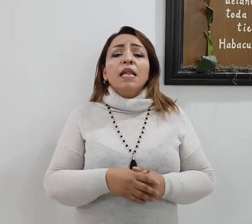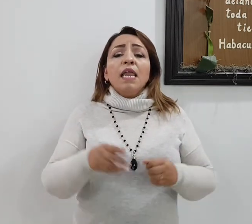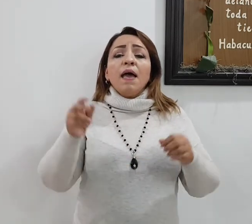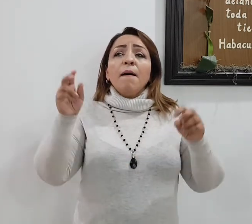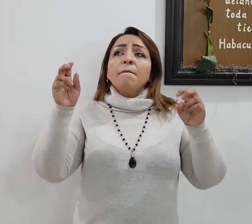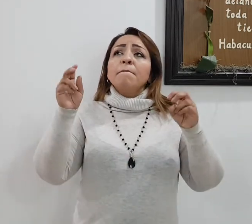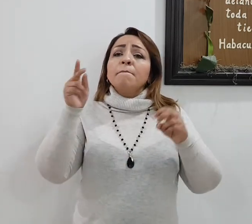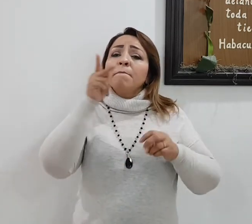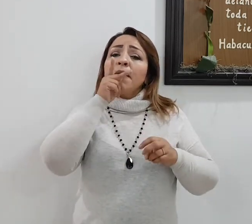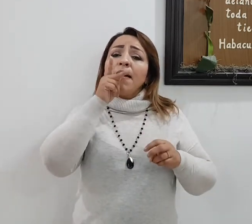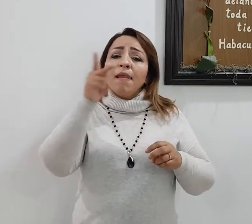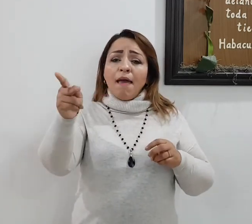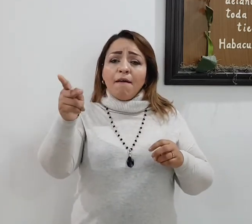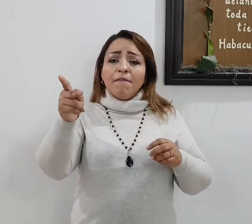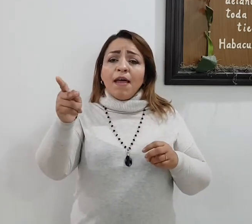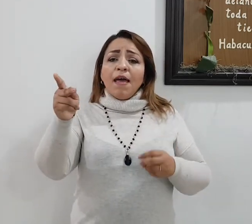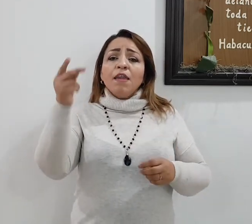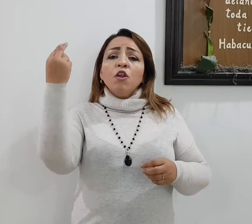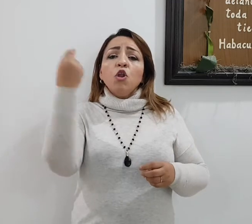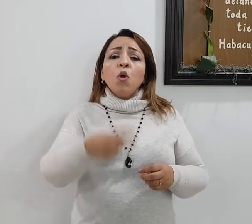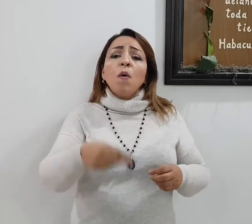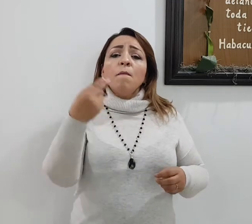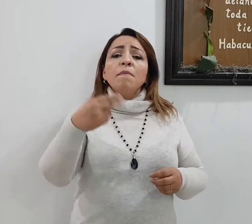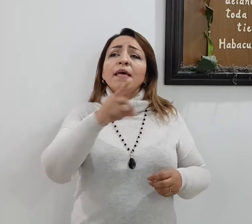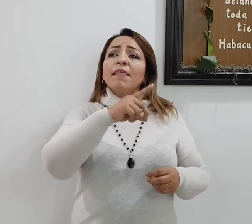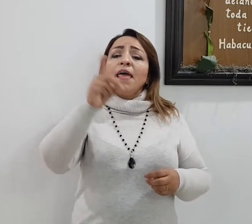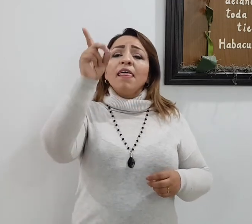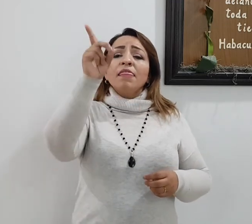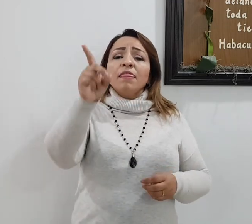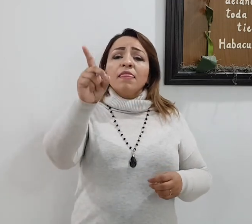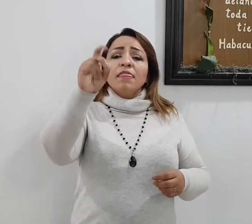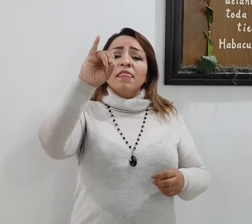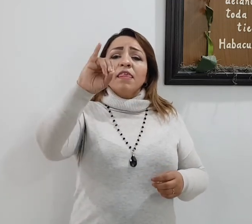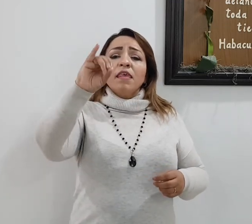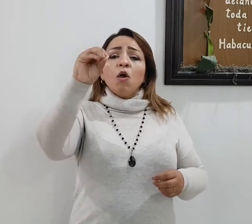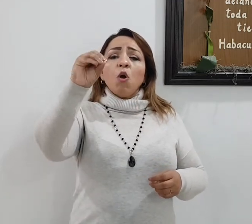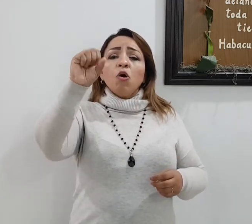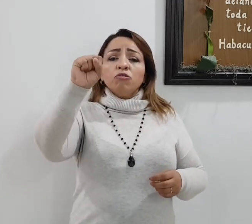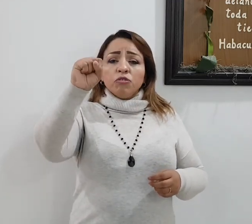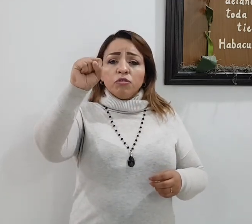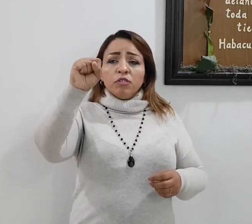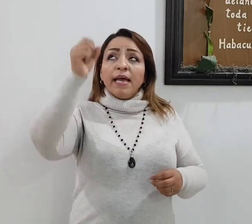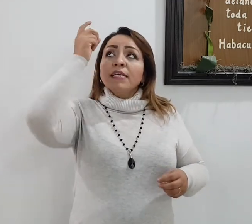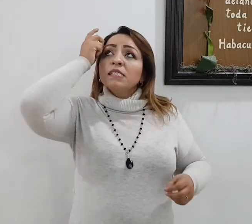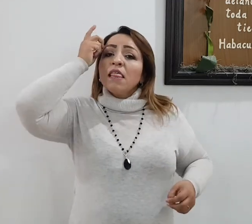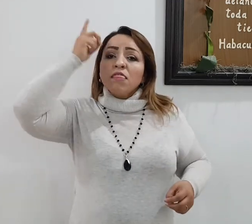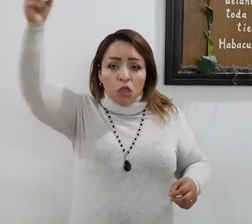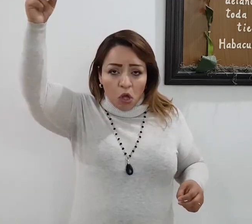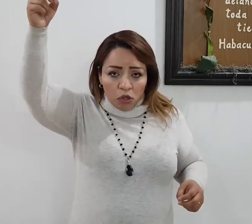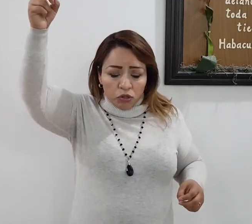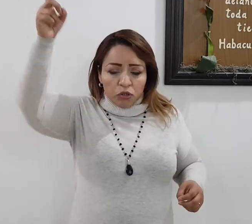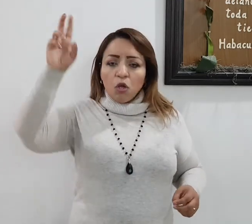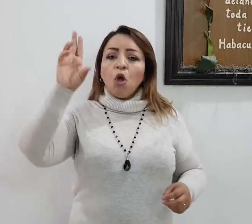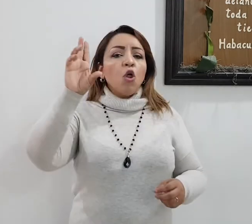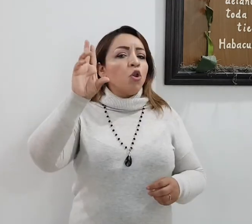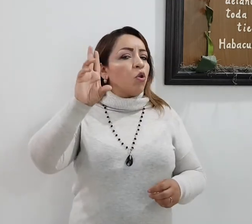Y siempre he aprendido que Dios es más grande que mis problemas, hermano. Dios es más grande que